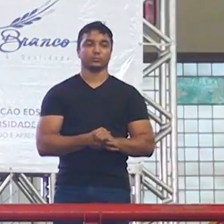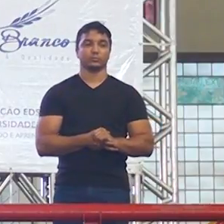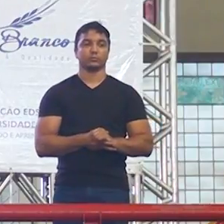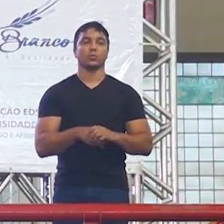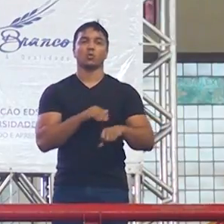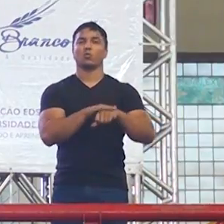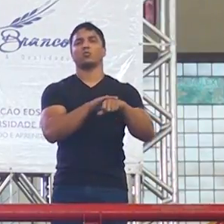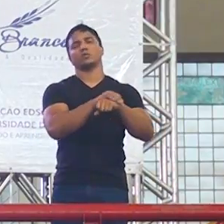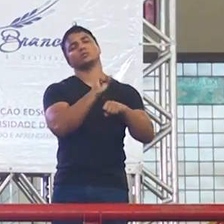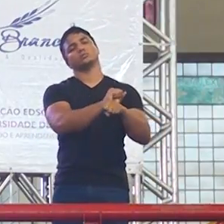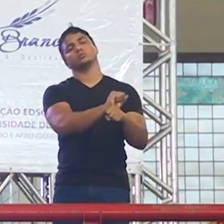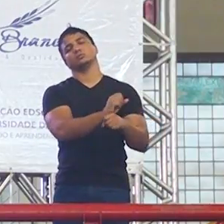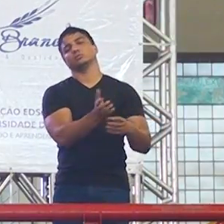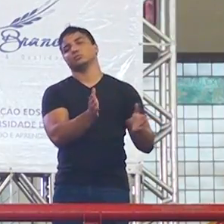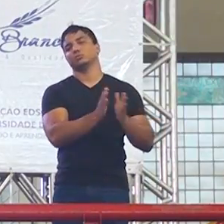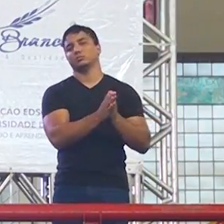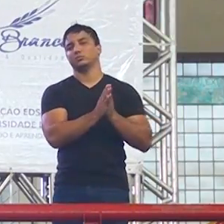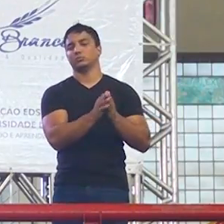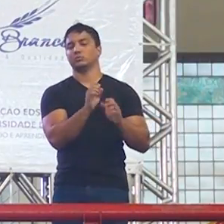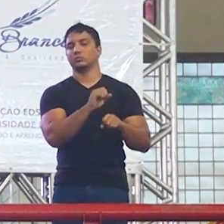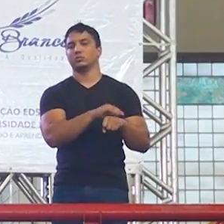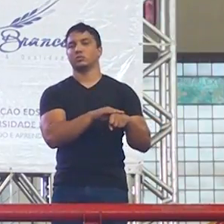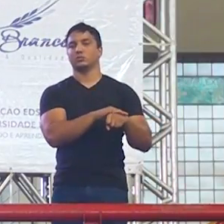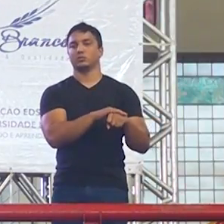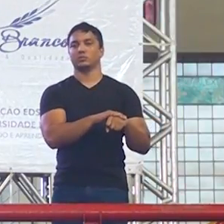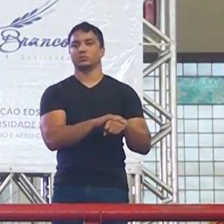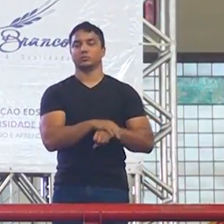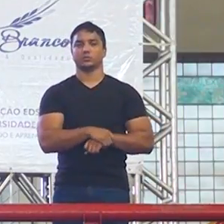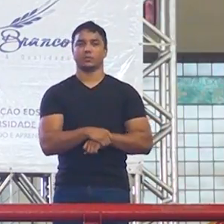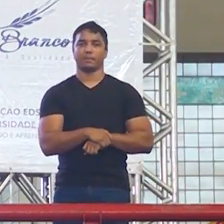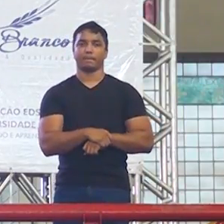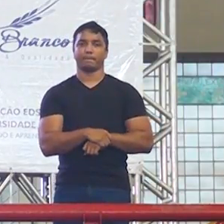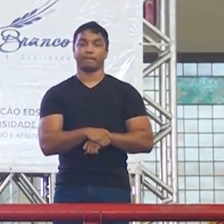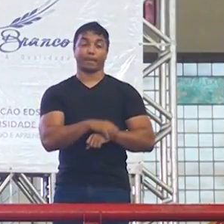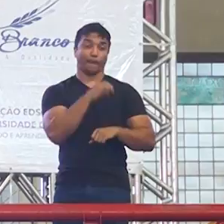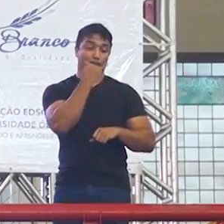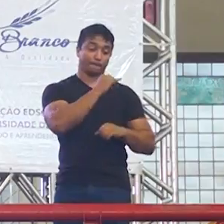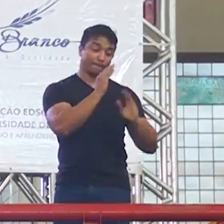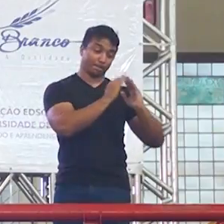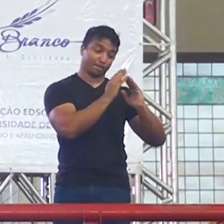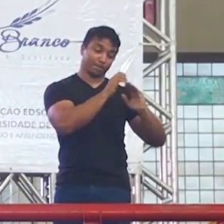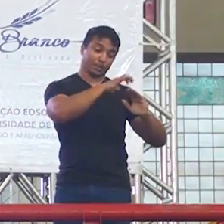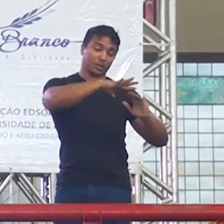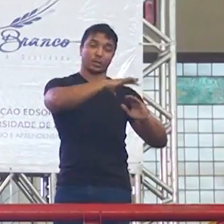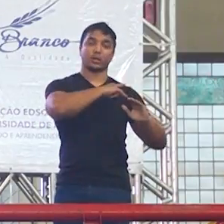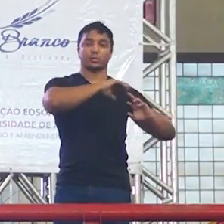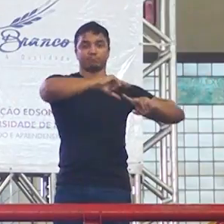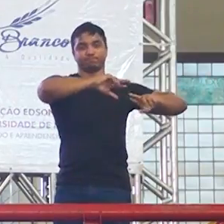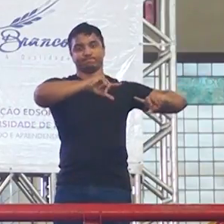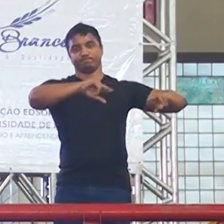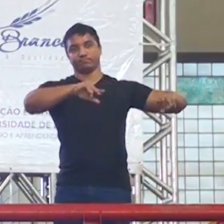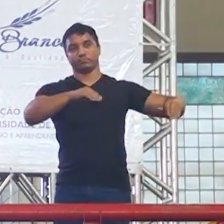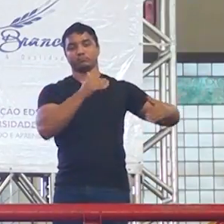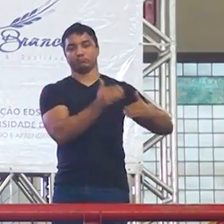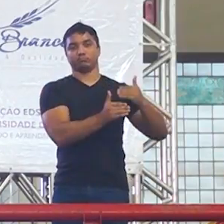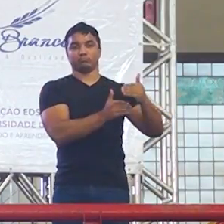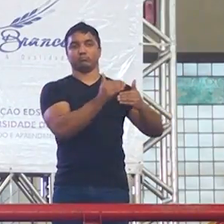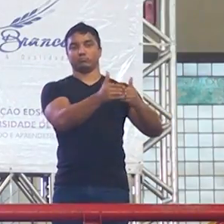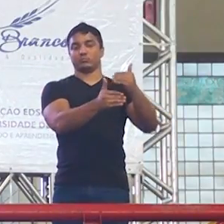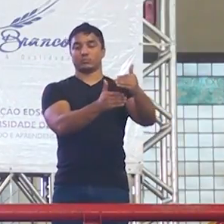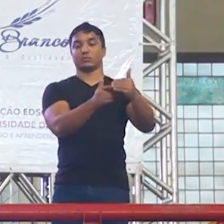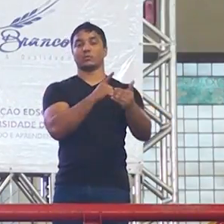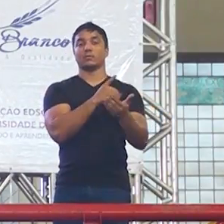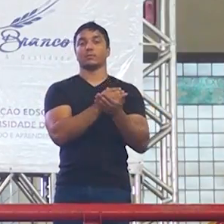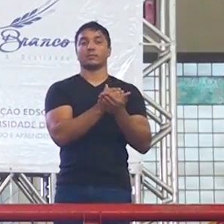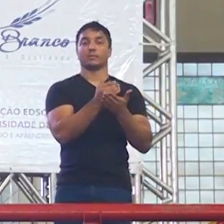Conversa paralela atrapalha, galera. A instalação elétrica de uma casa envolve várias etapas. Desde